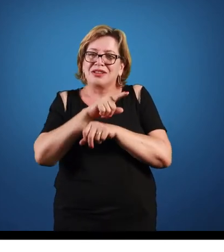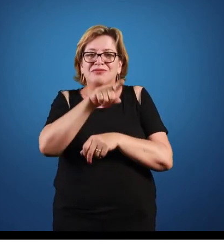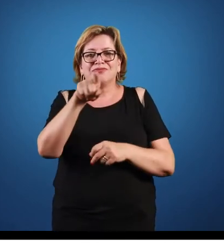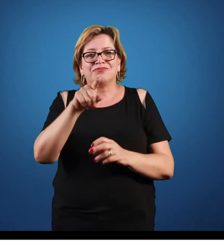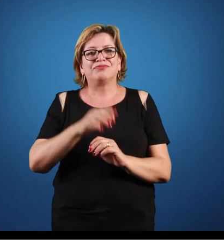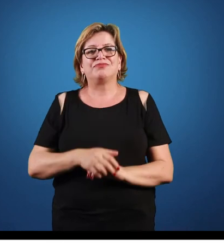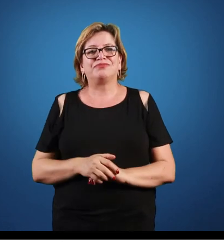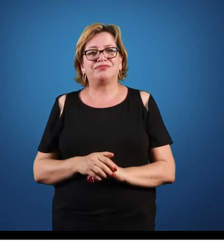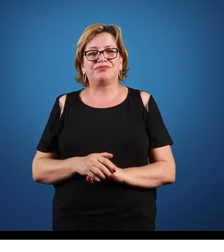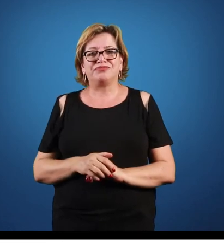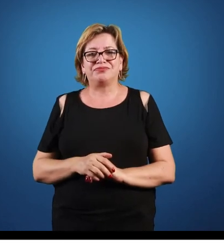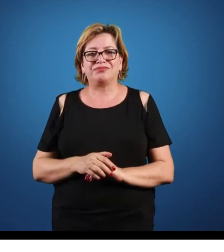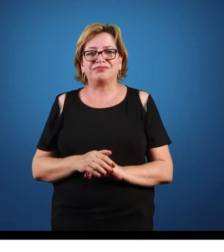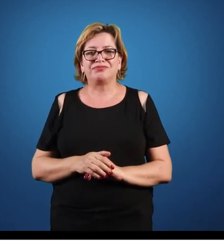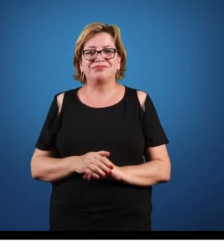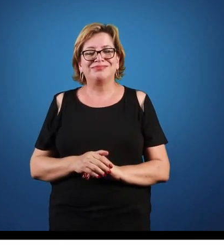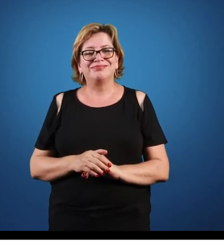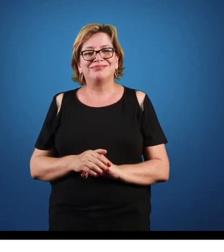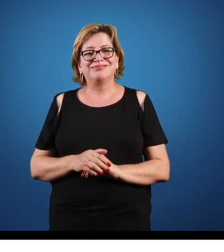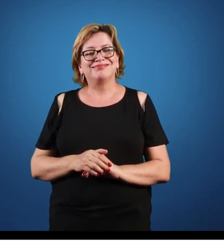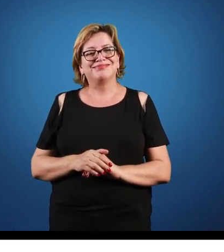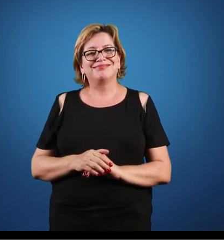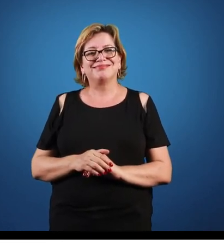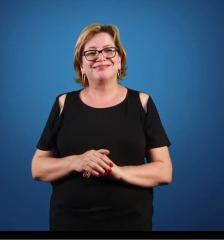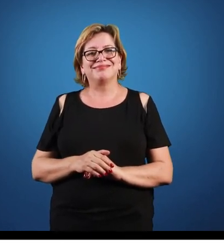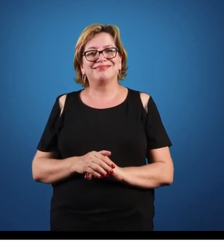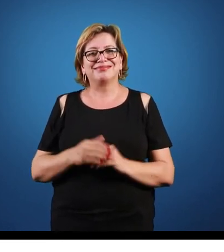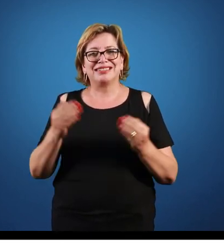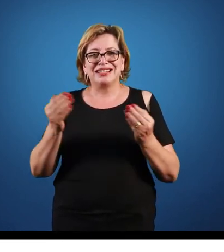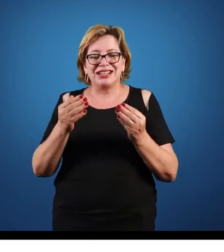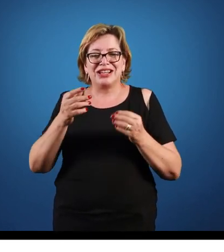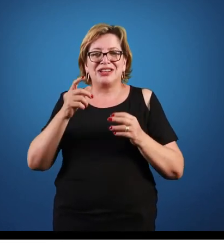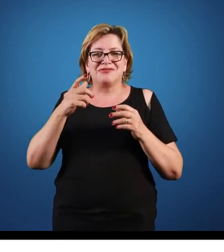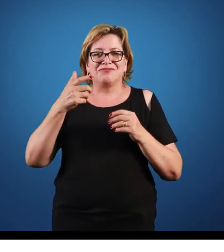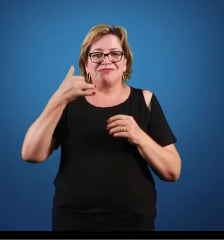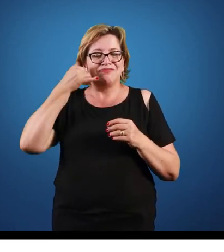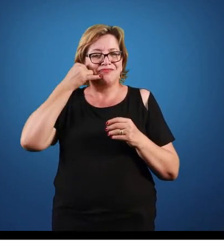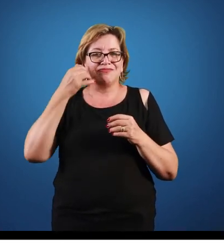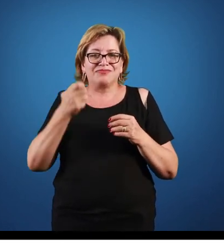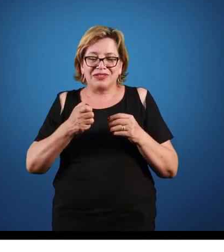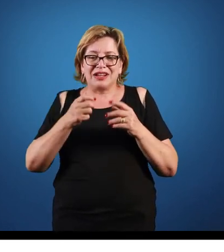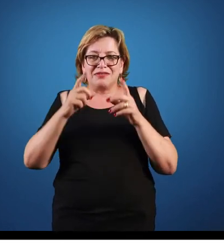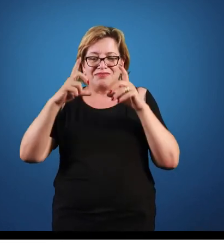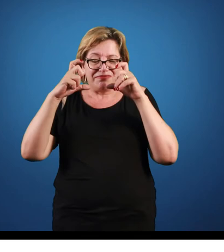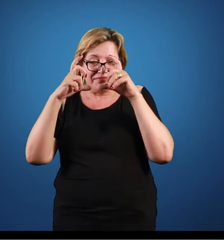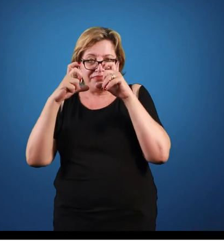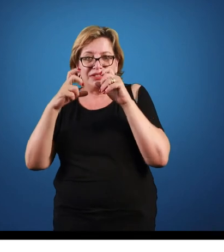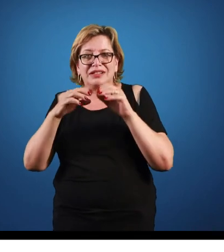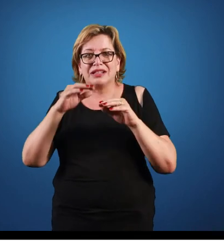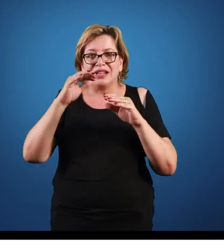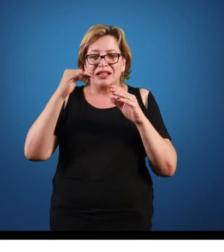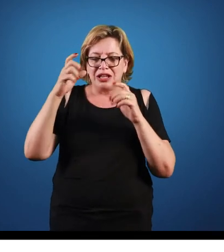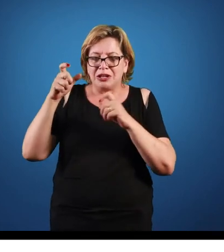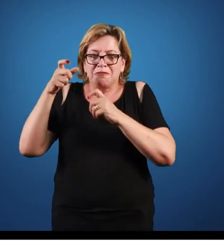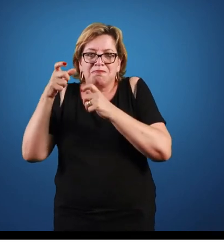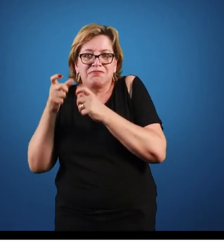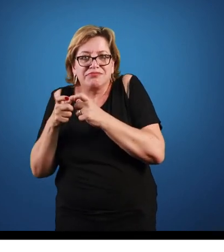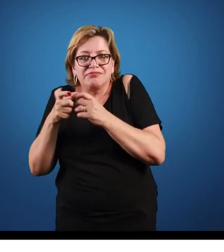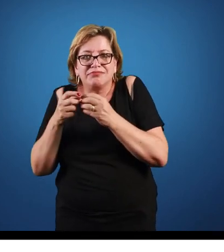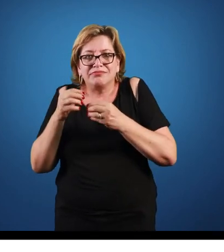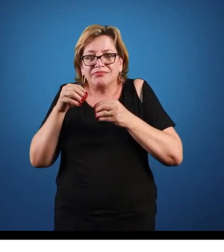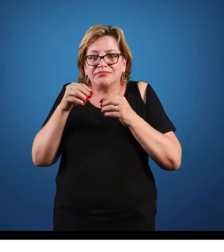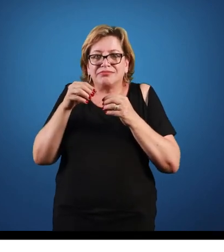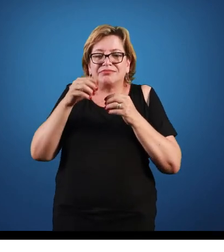obrigado já o celular em um modo de câmera em cima do do tripé